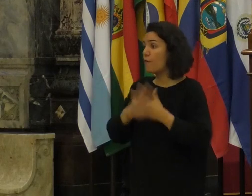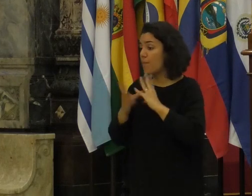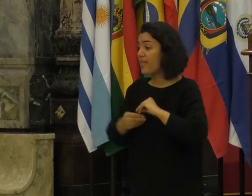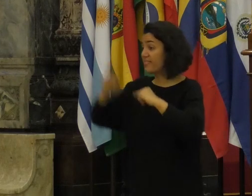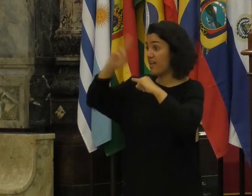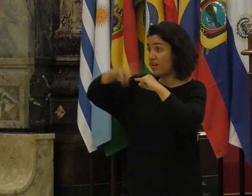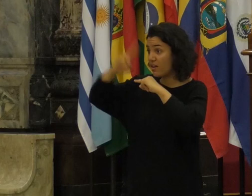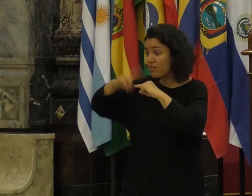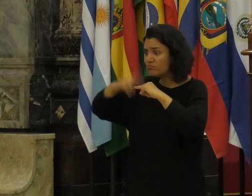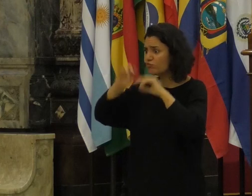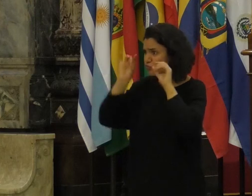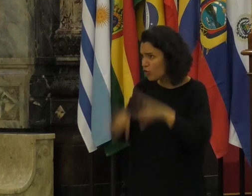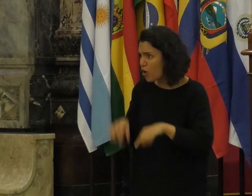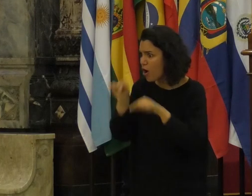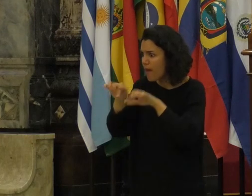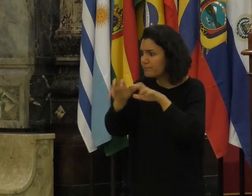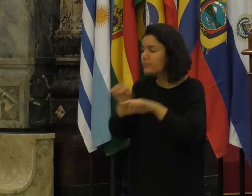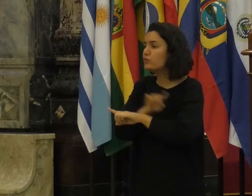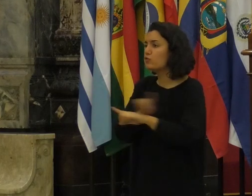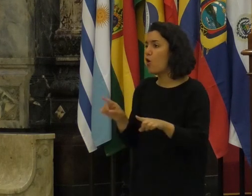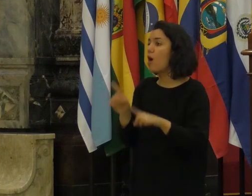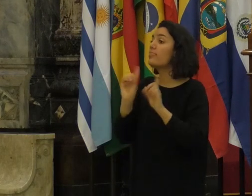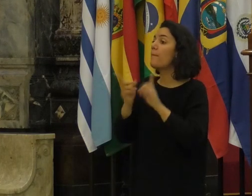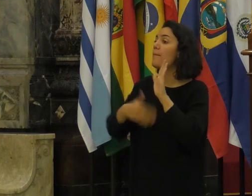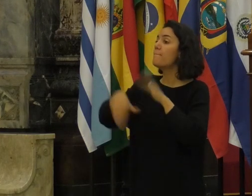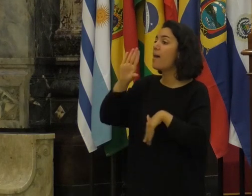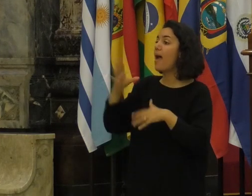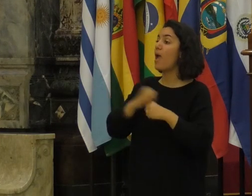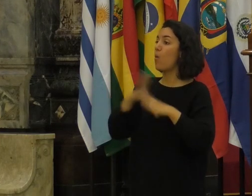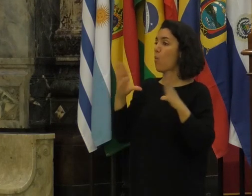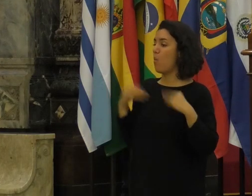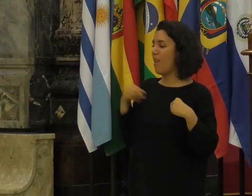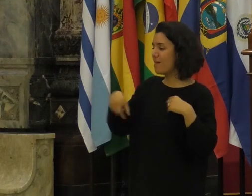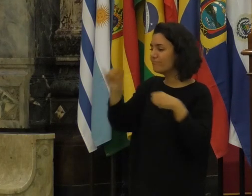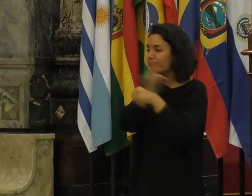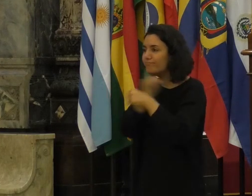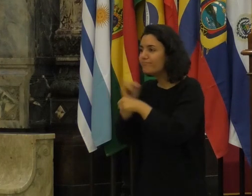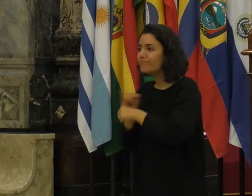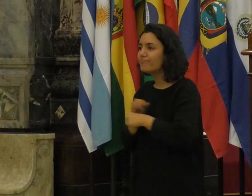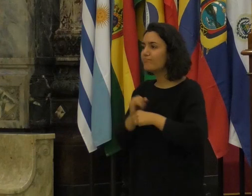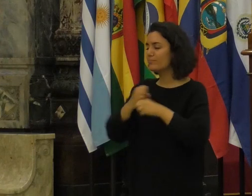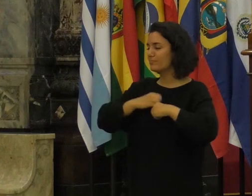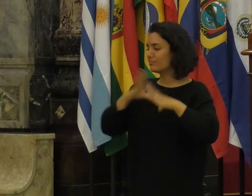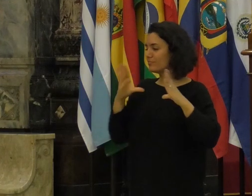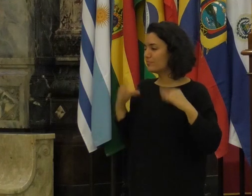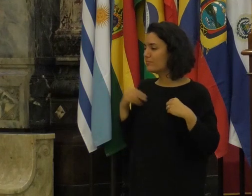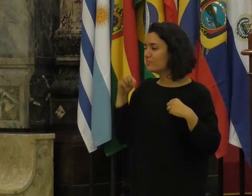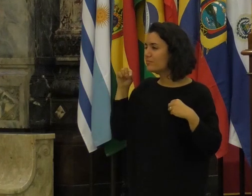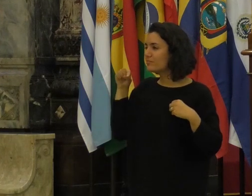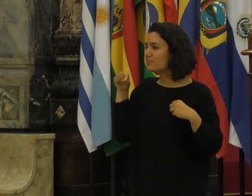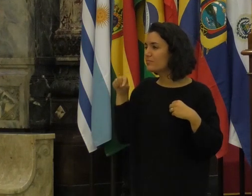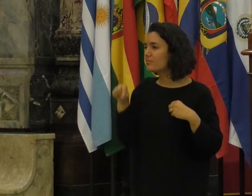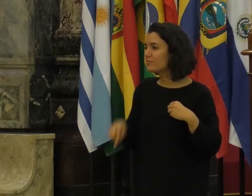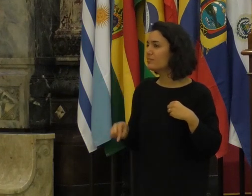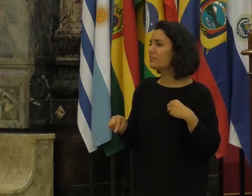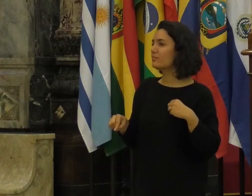electrónicos. Y tener escuelas, esa institución que no necesariamente tiene